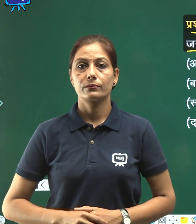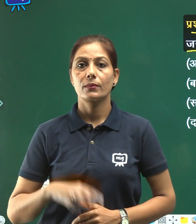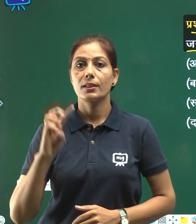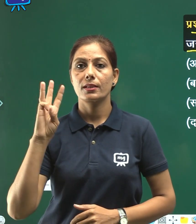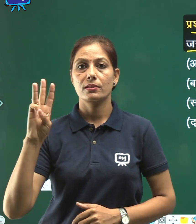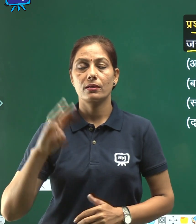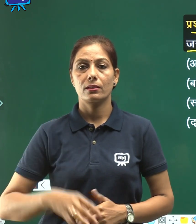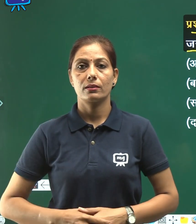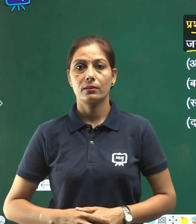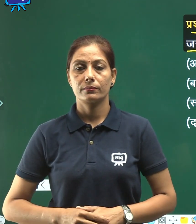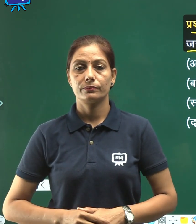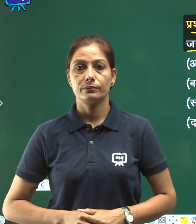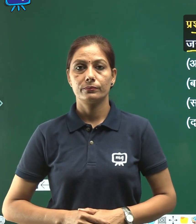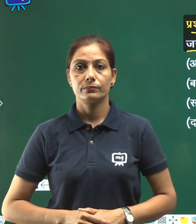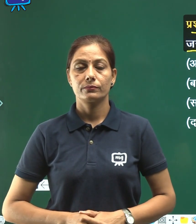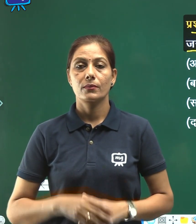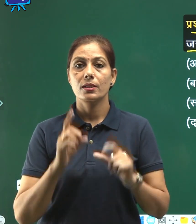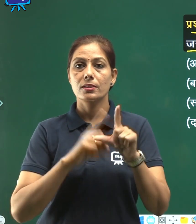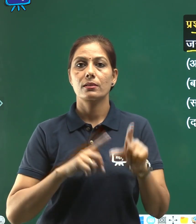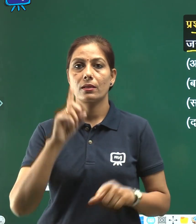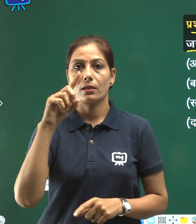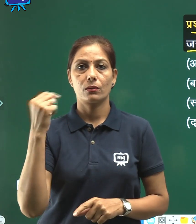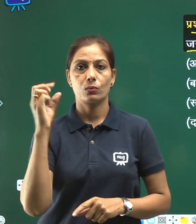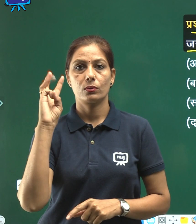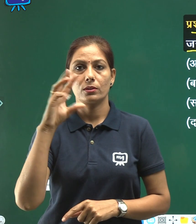तीसरा सन 1930